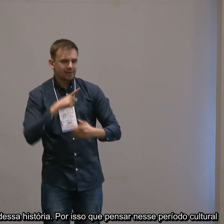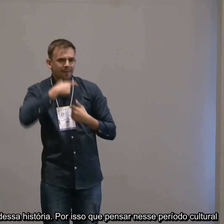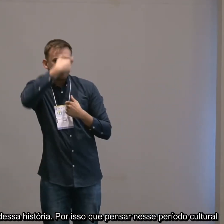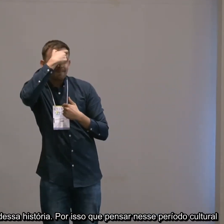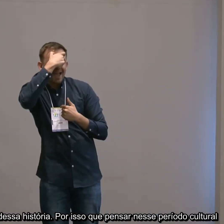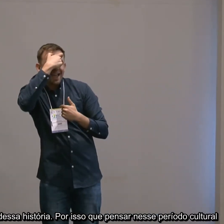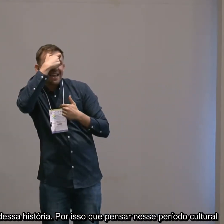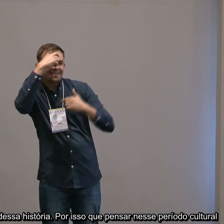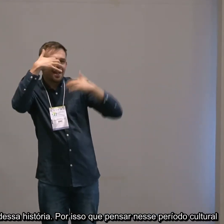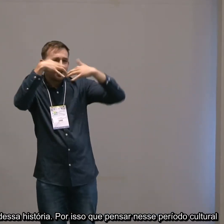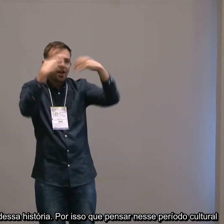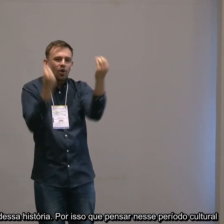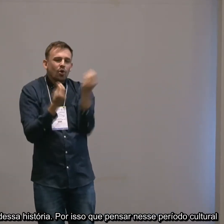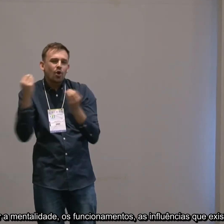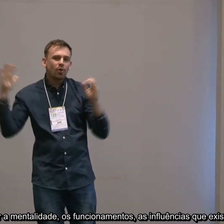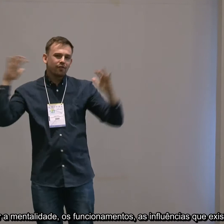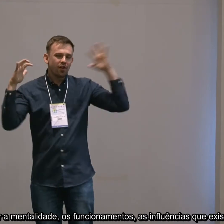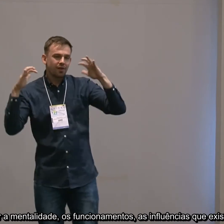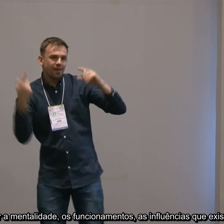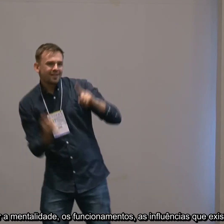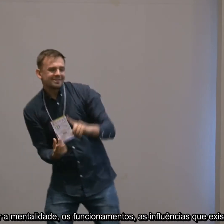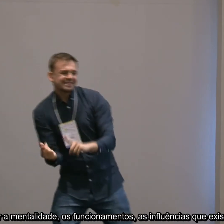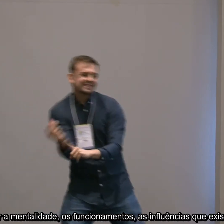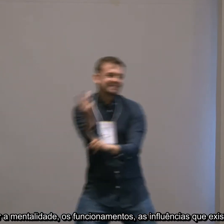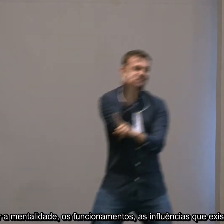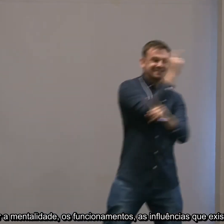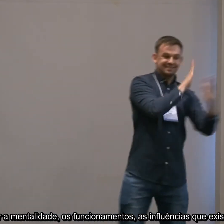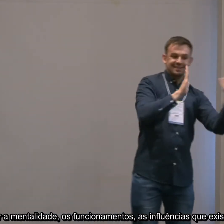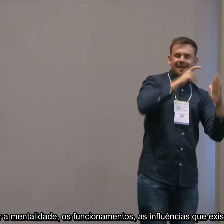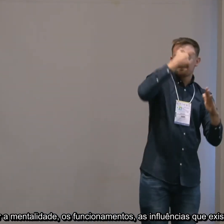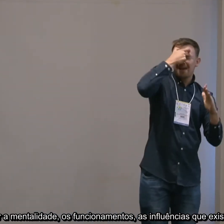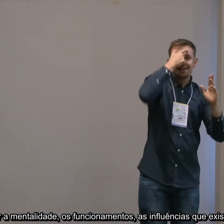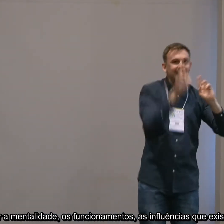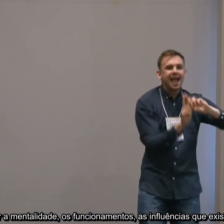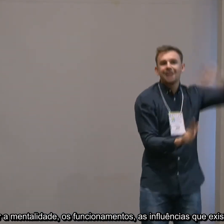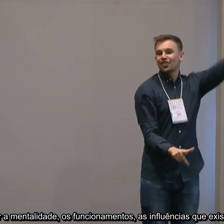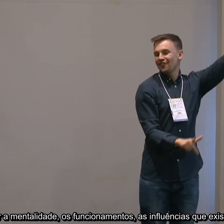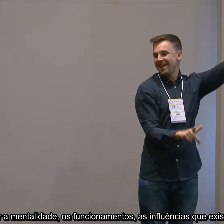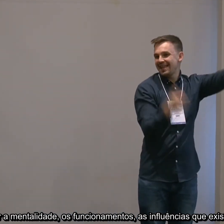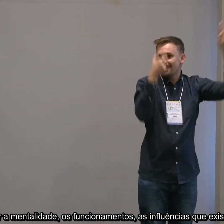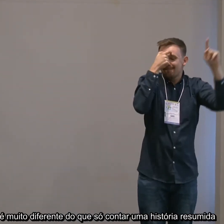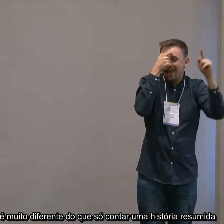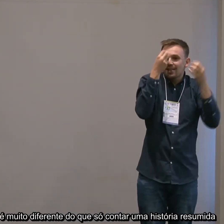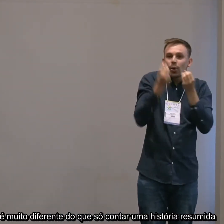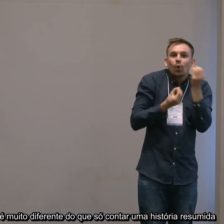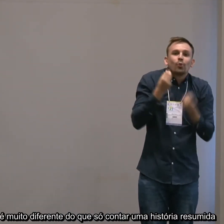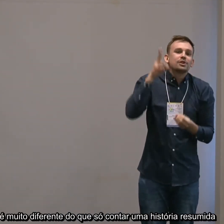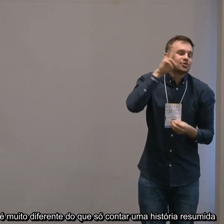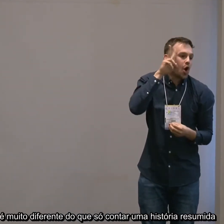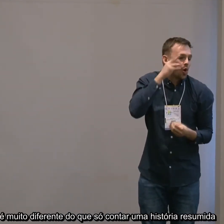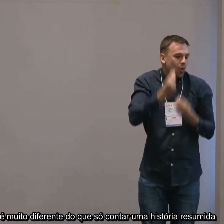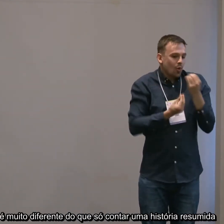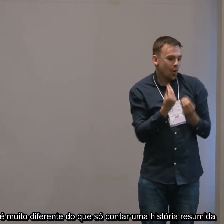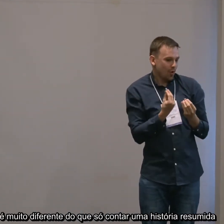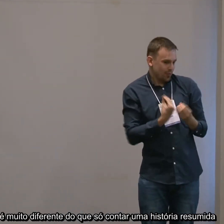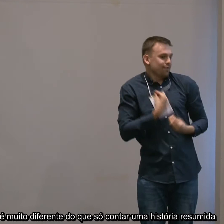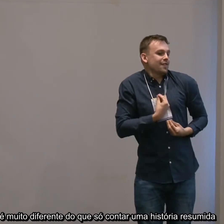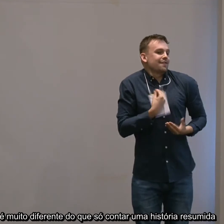período cultural pensar a mentalidade os funcionamentos as influências que existiam é muito diferente do que só contar uma